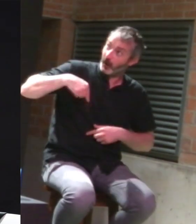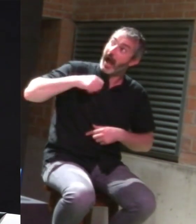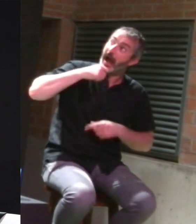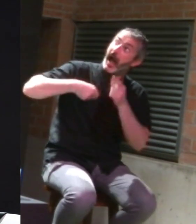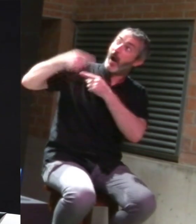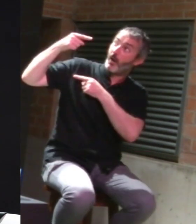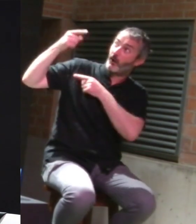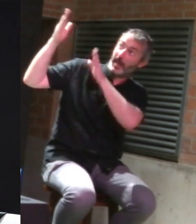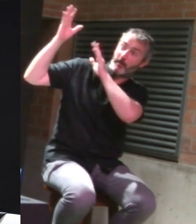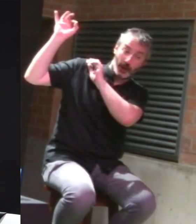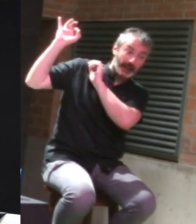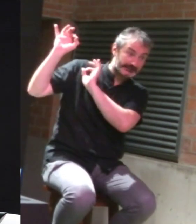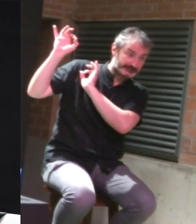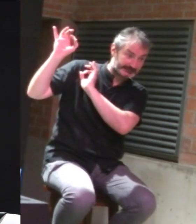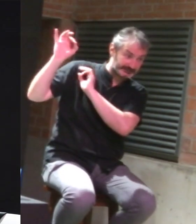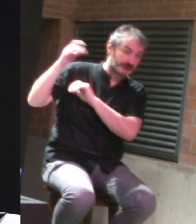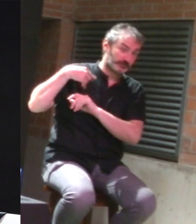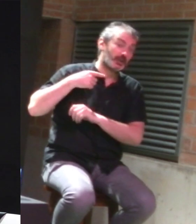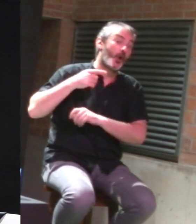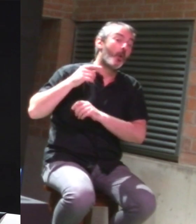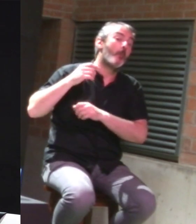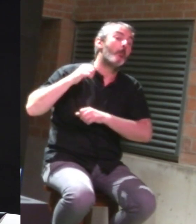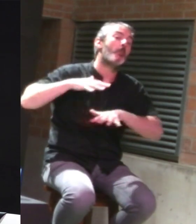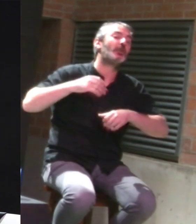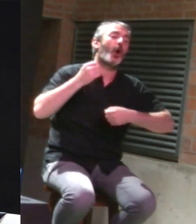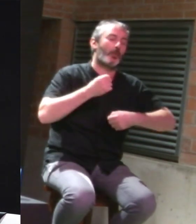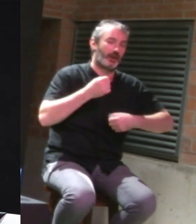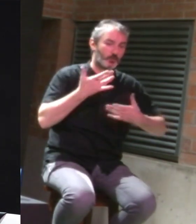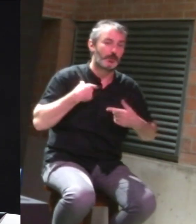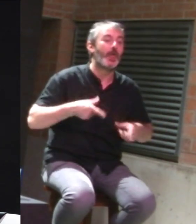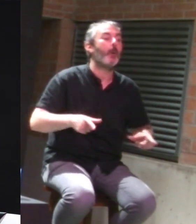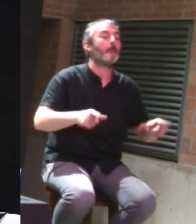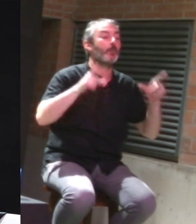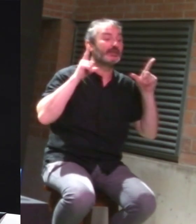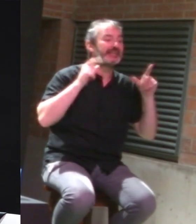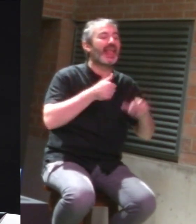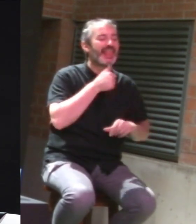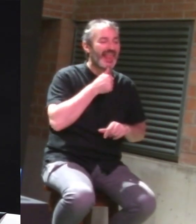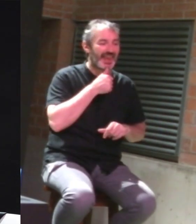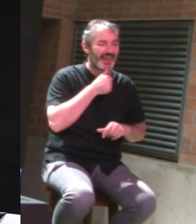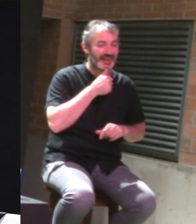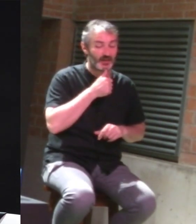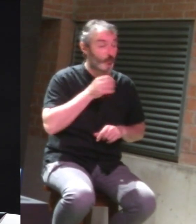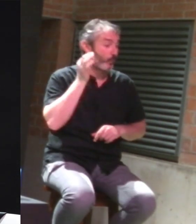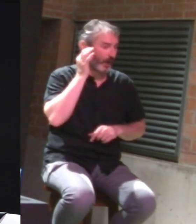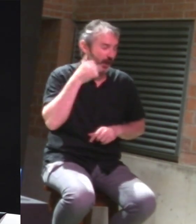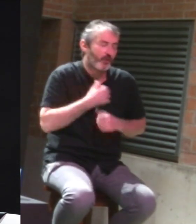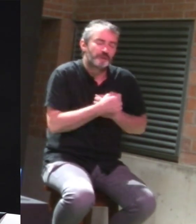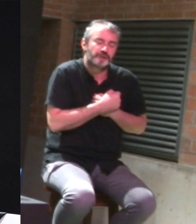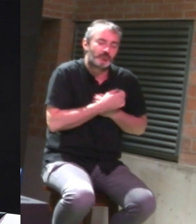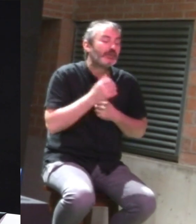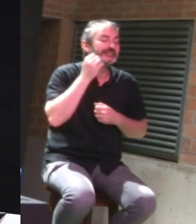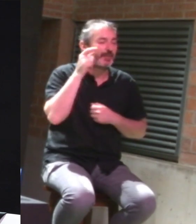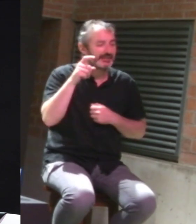i és així com ha avançat el moviment obrer. Qui són les protagonistes d'aquesta vaga de les 6 setmanes? Unes dones que jo estimo